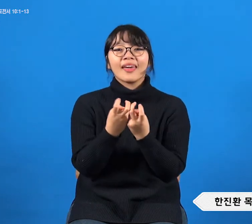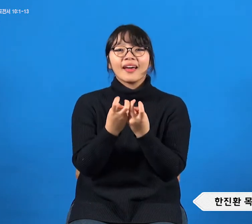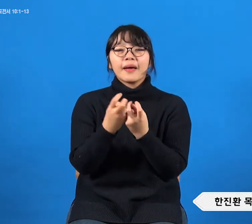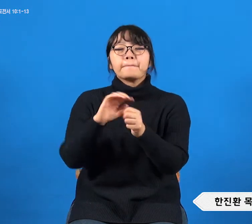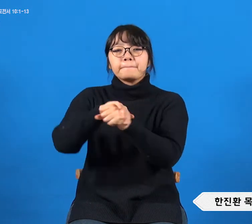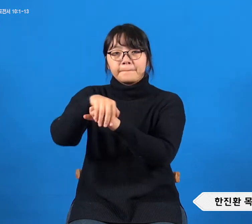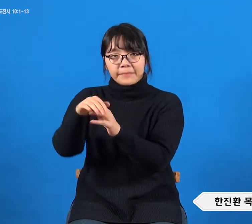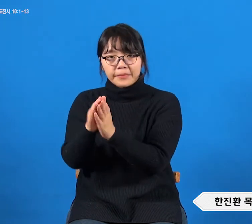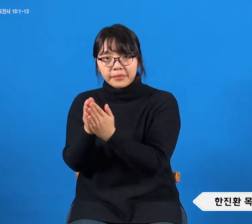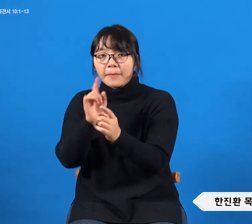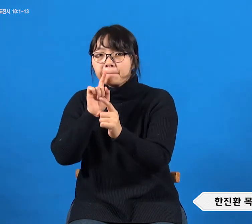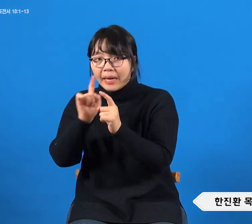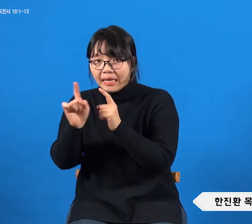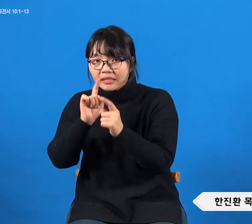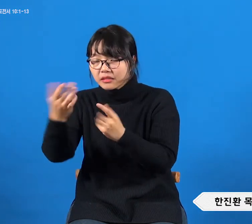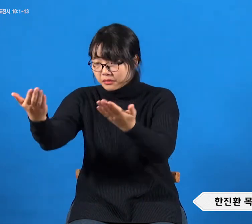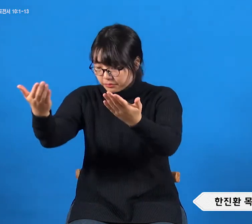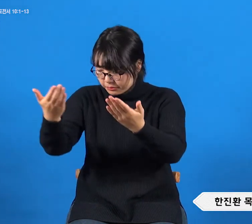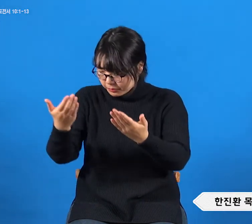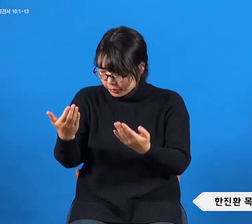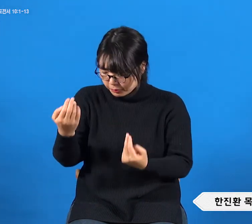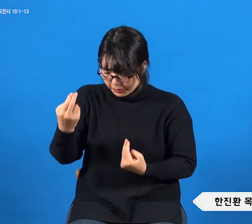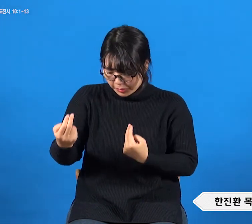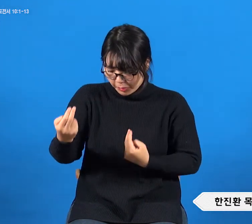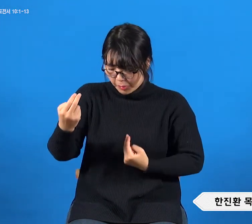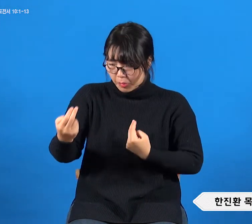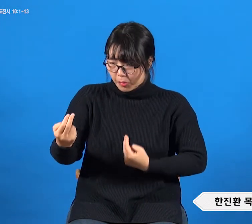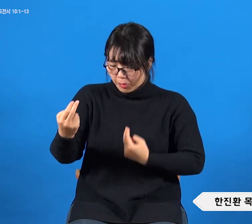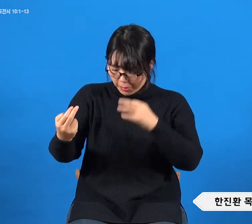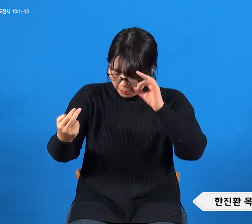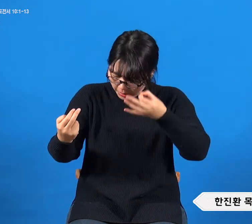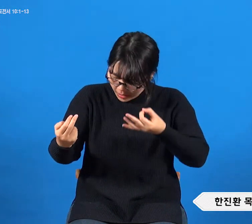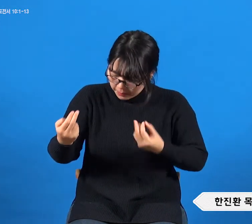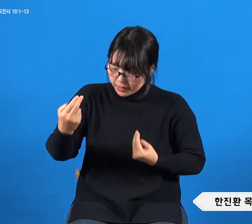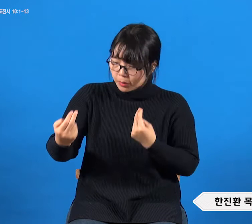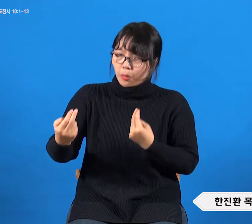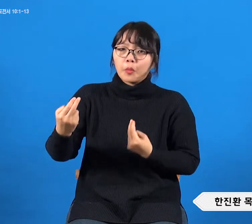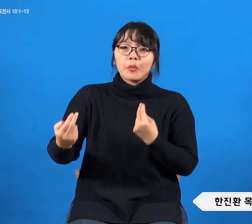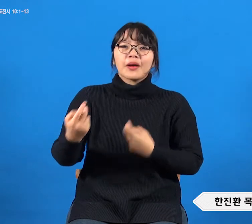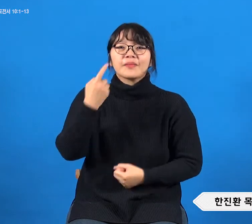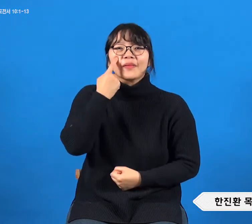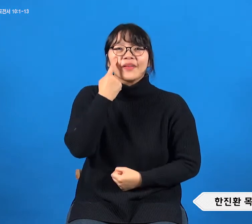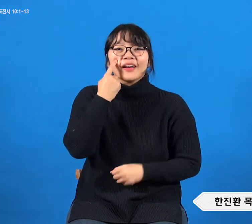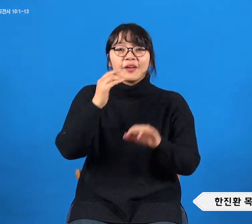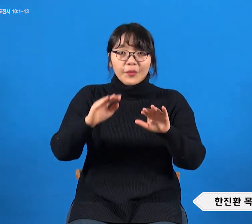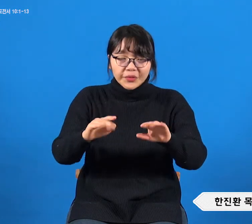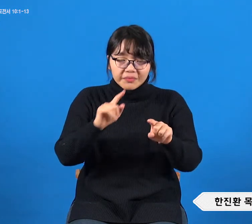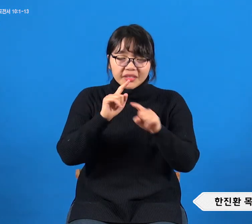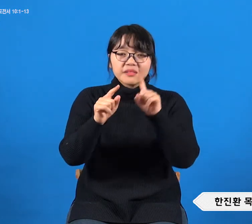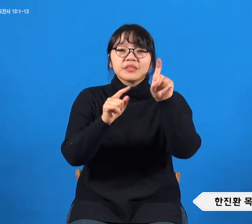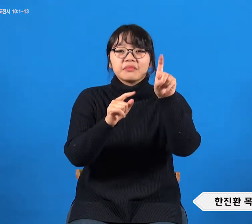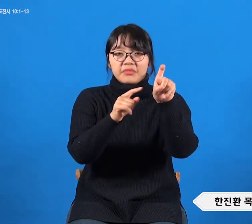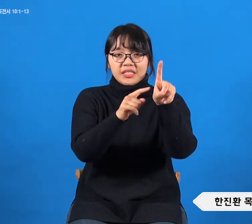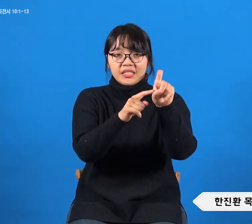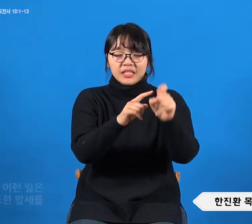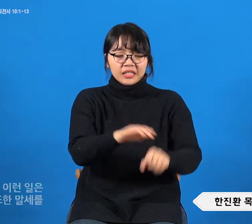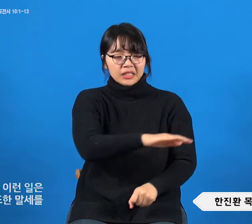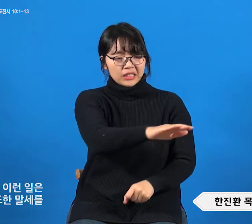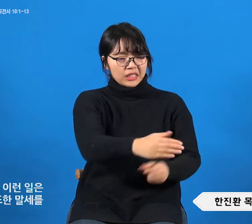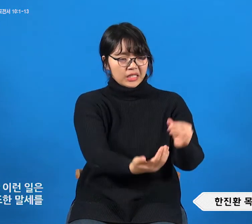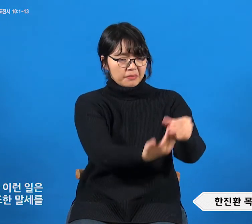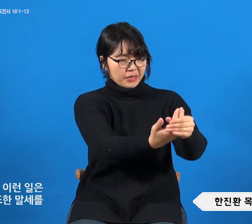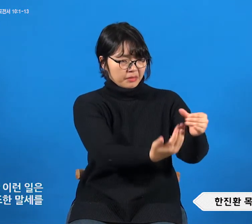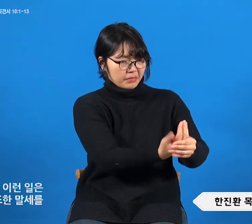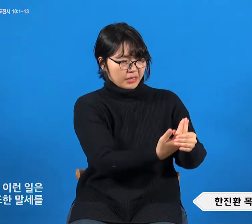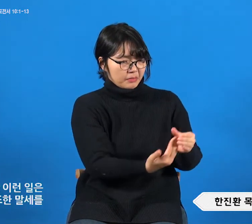말씀의 거울 앞에 자기를 세워놓고 세밀하게 비춰봐야죠. 11절 보면 그들에게 일어난 이런